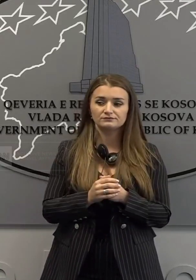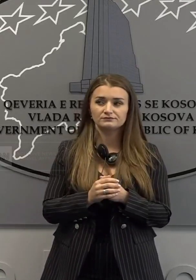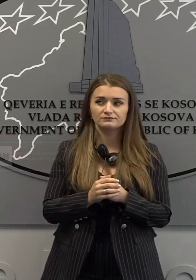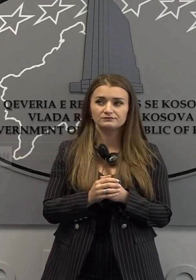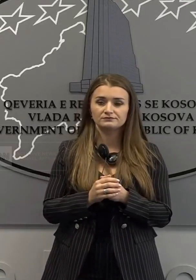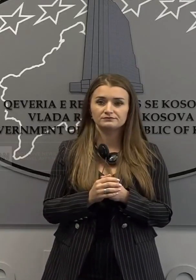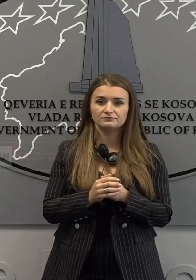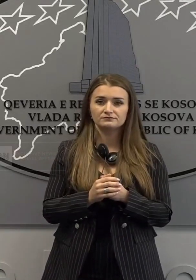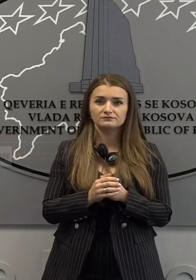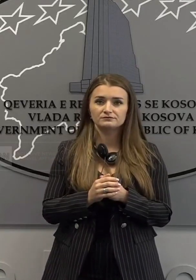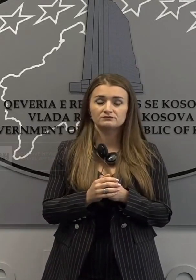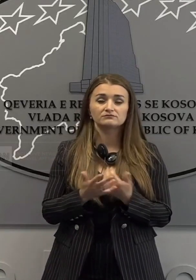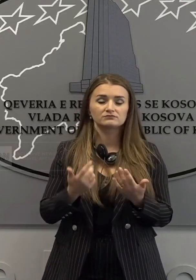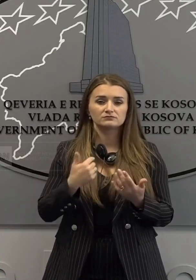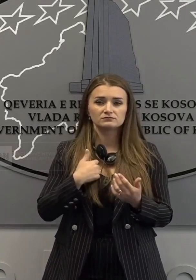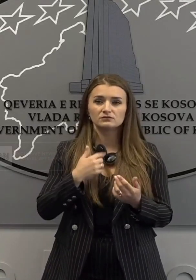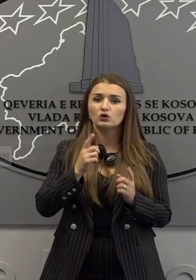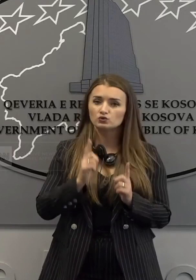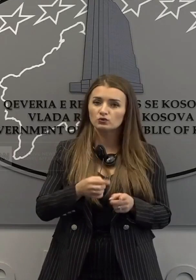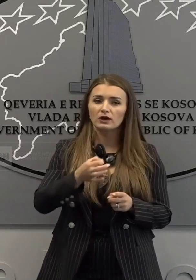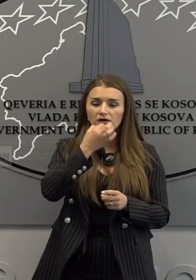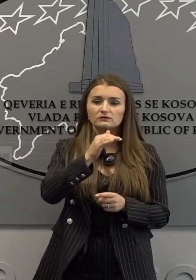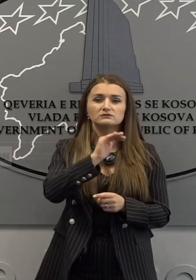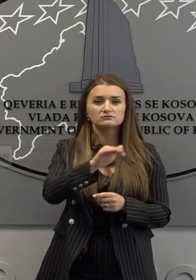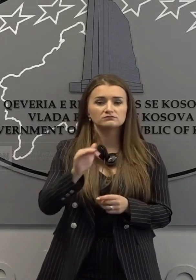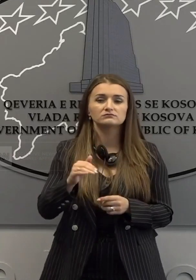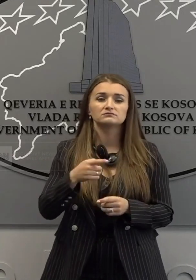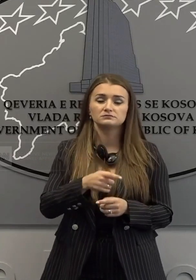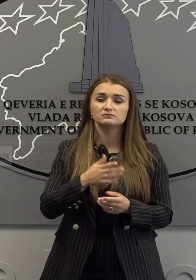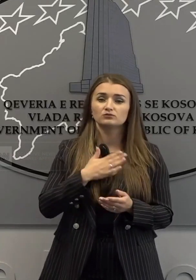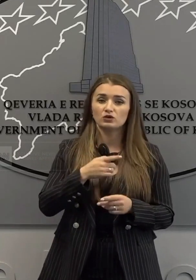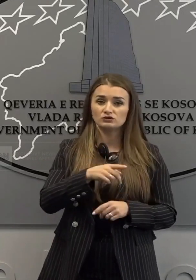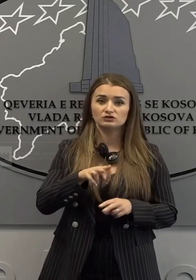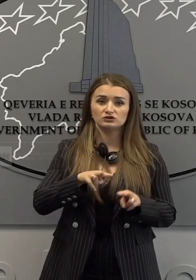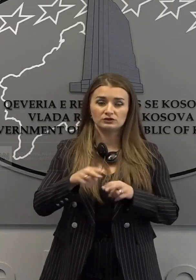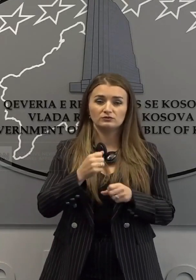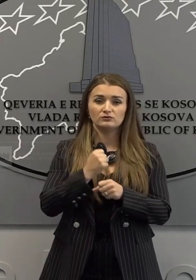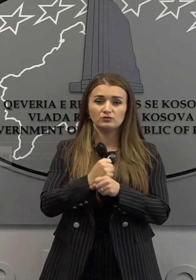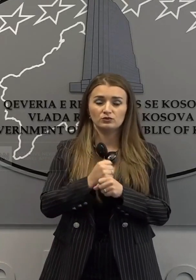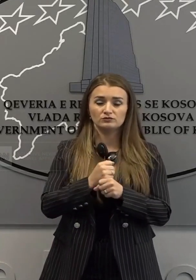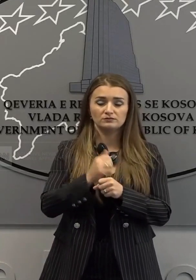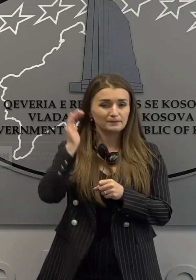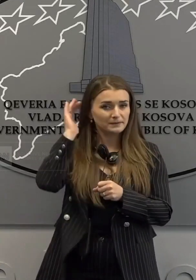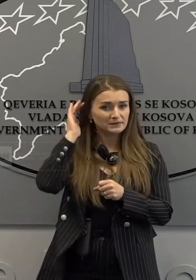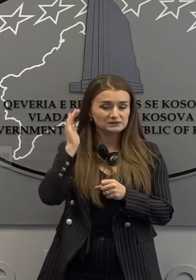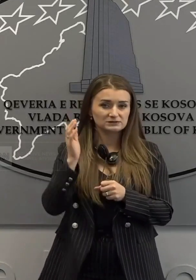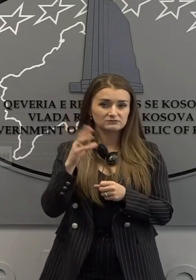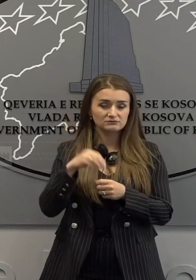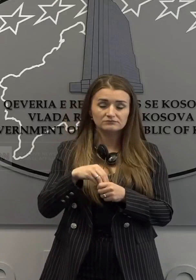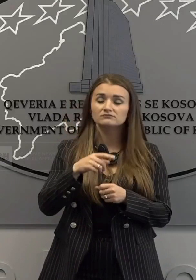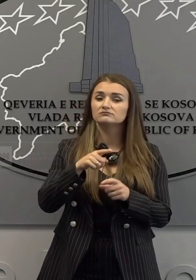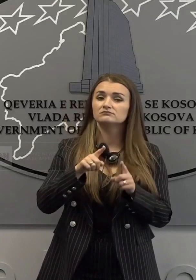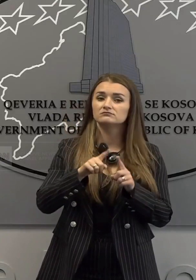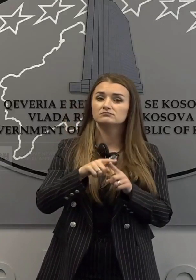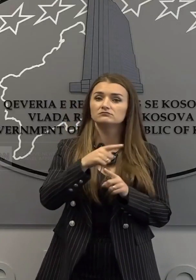Kështu ka deklaruar. Dua t'ju informoj se në atë sekond që prokuroria jonë dhe Ministria Punëve të Brendshme janë vendosur që ta kryejnë plotësisht punën e